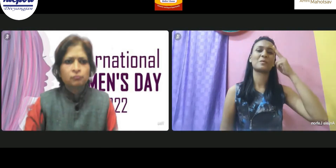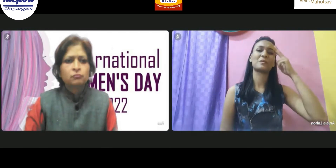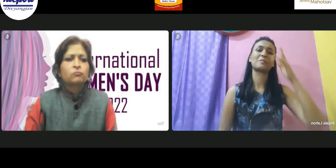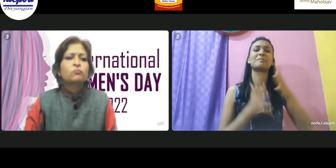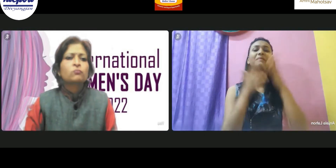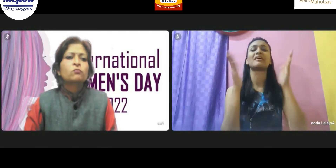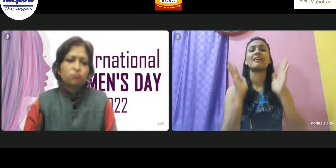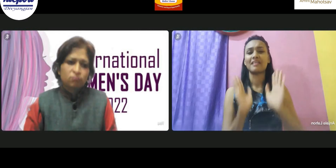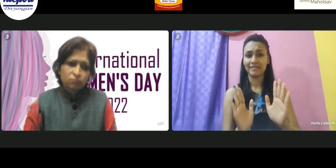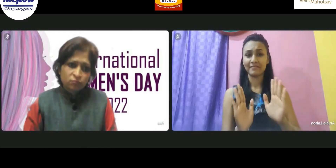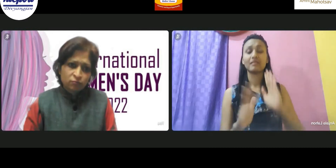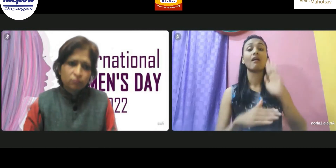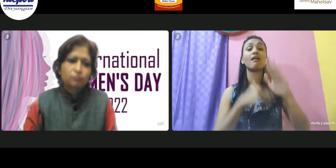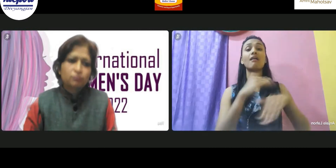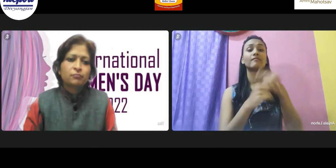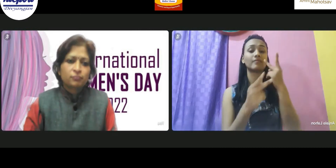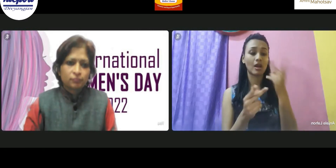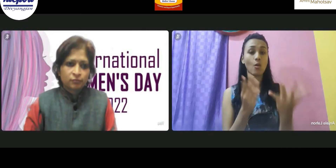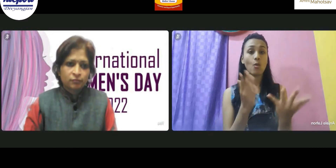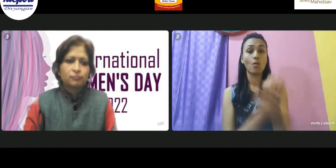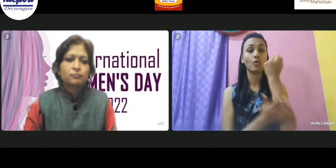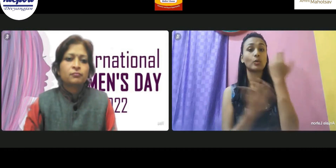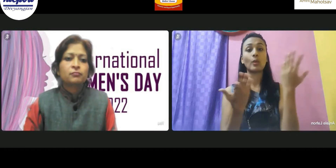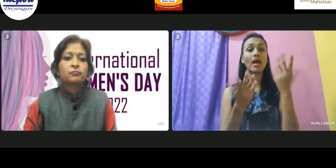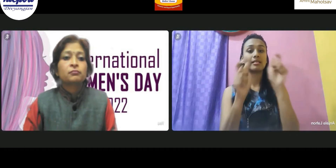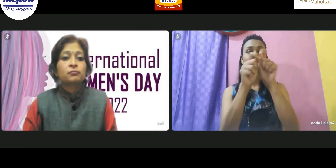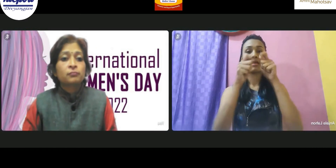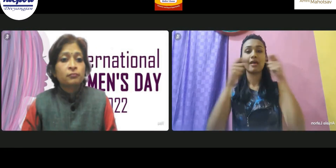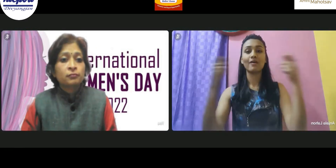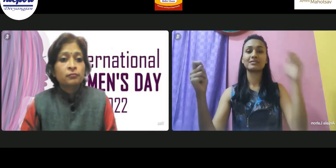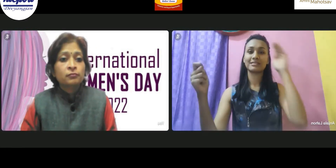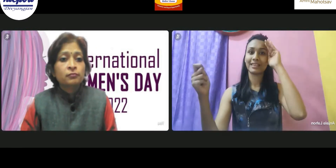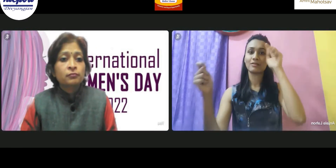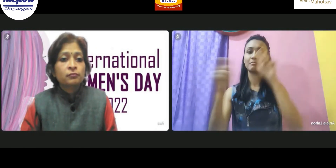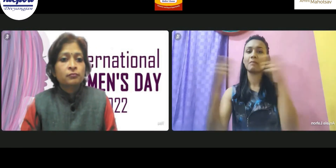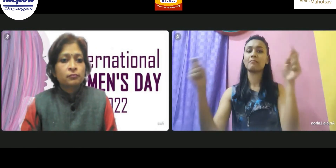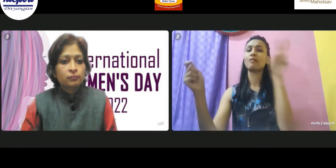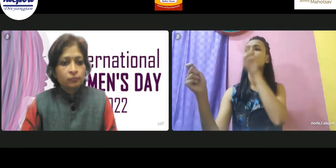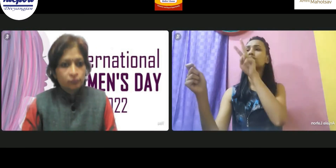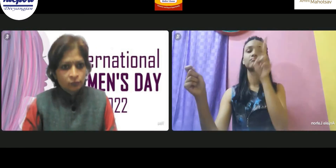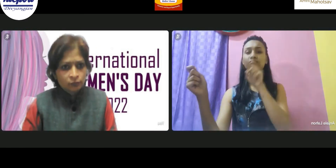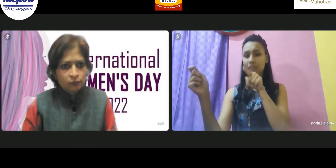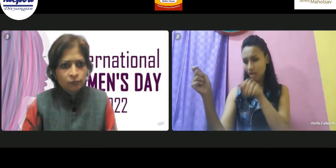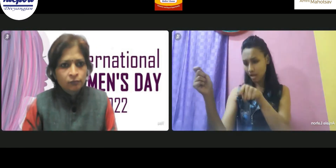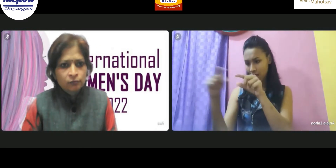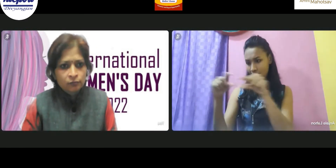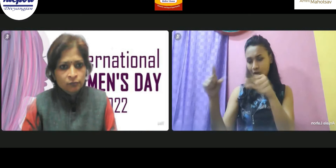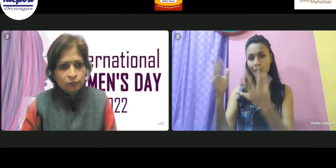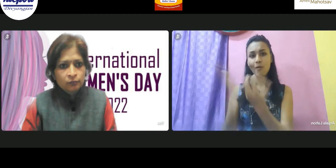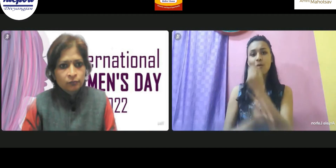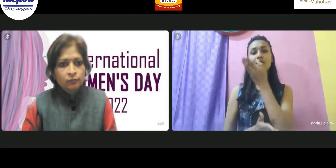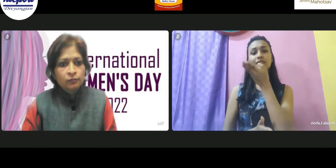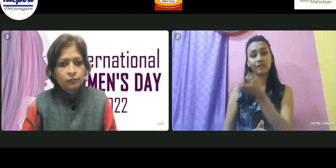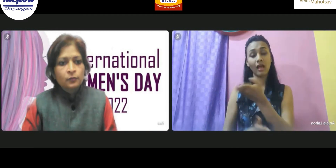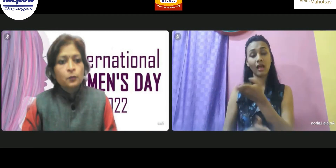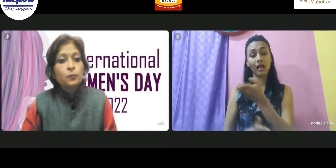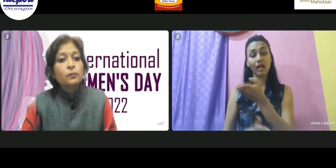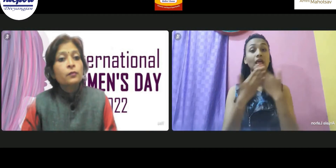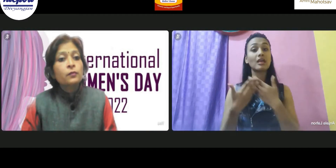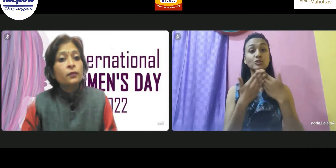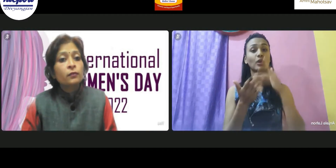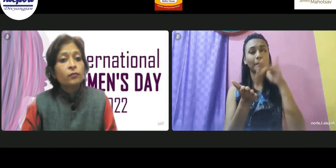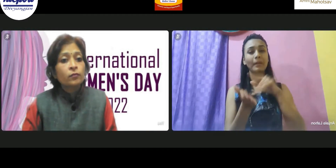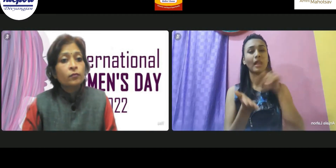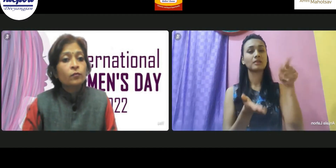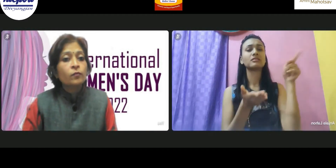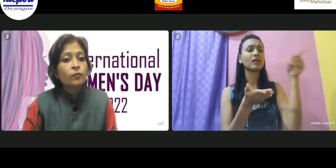मम्मी पापा ने मुझे देखा, उन्हें लगा कि मुझे कुछ समझ नहीं आता। फिर उन्होंने एक दिन अखबार में एक विज्ञापन